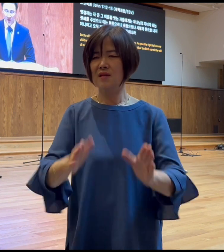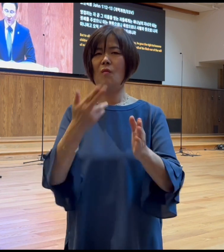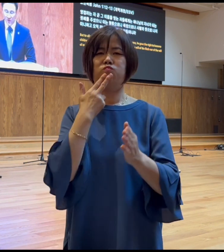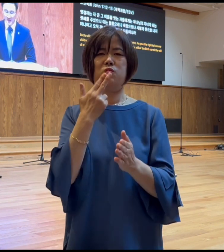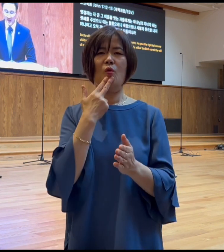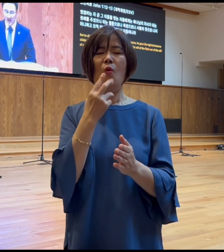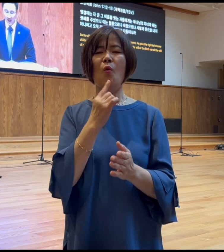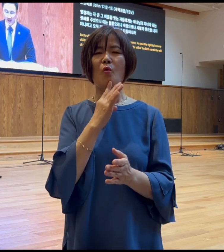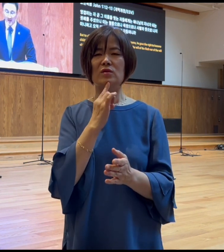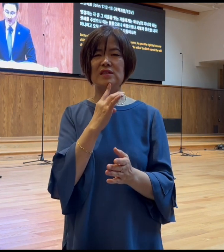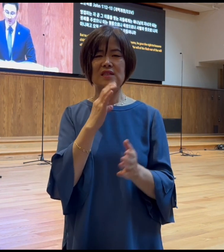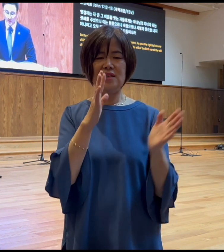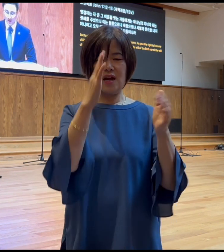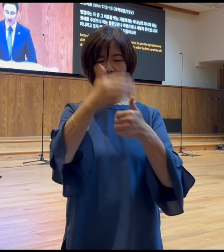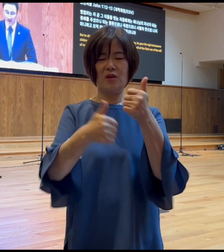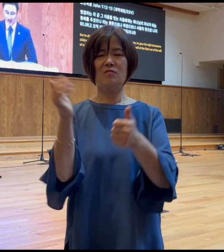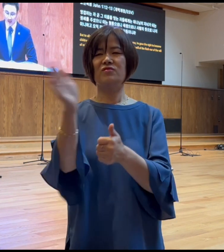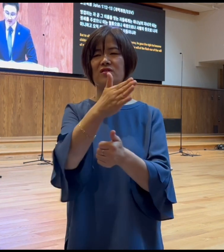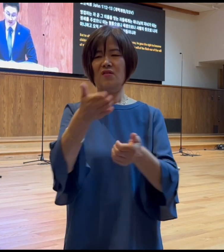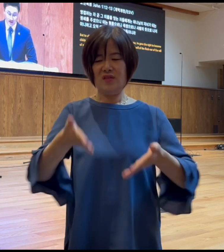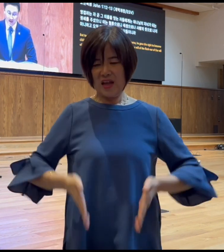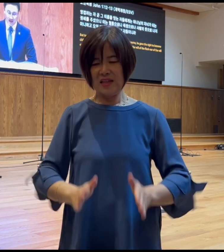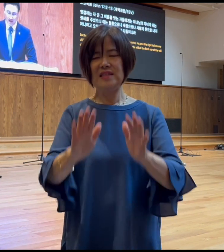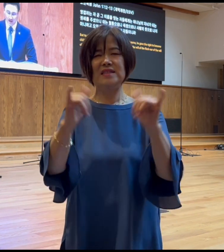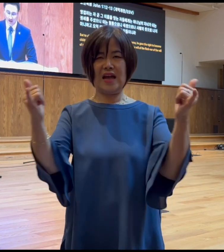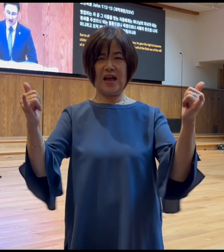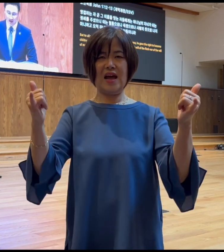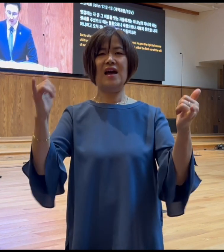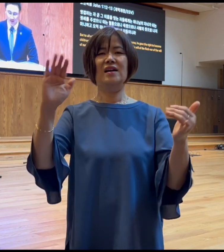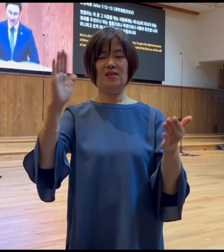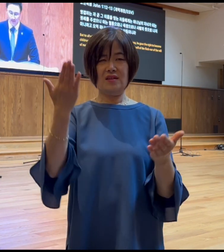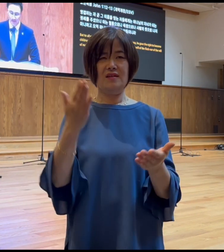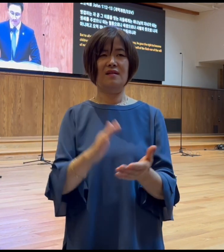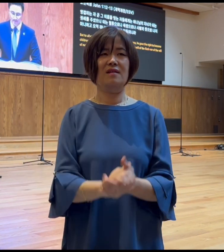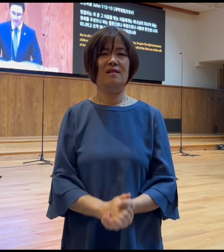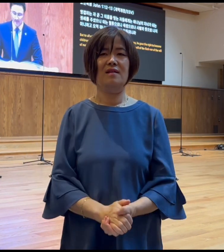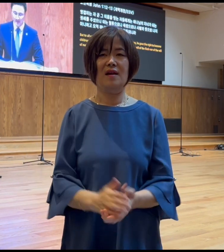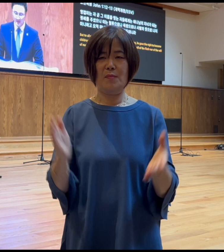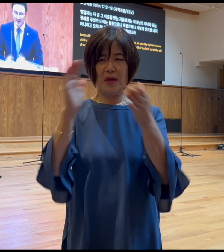아니하고 오직 하나님께로부터 난 자들이니라. 아멘.